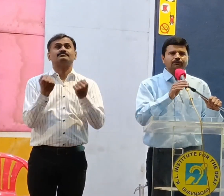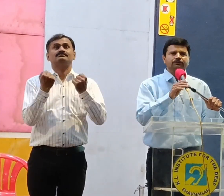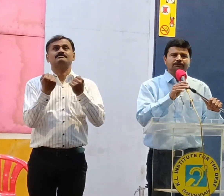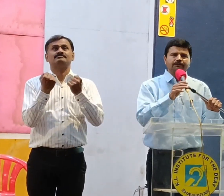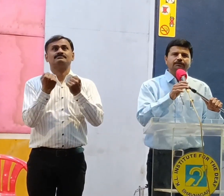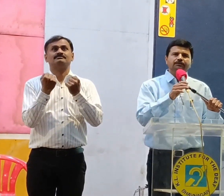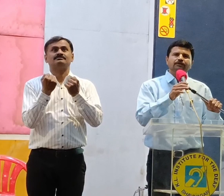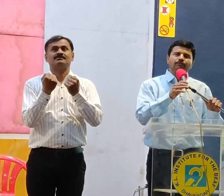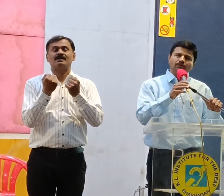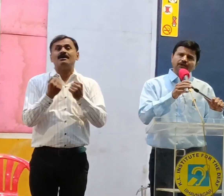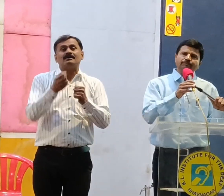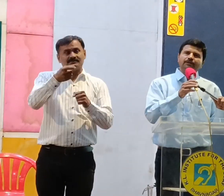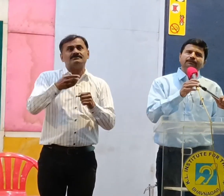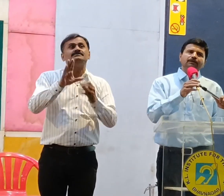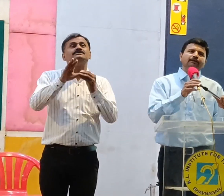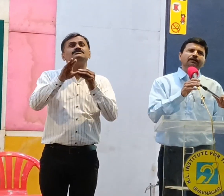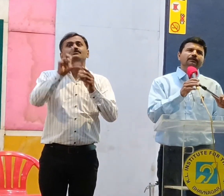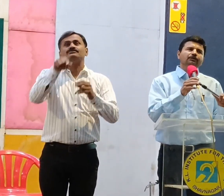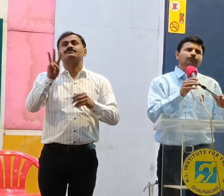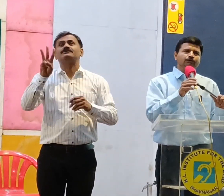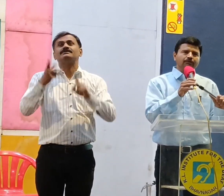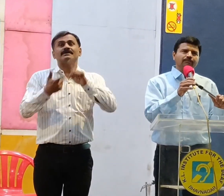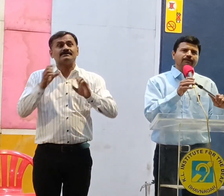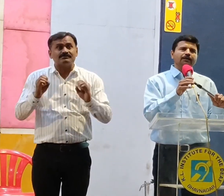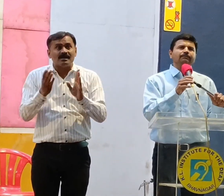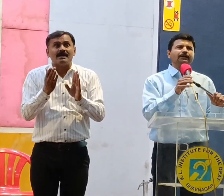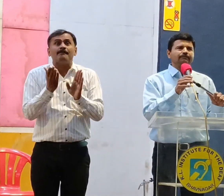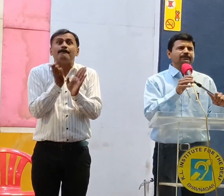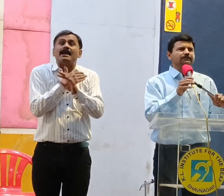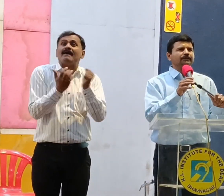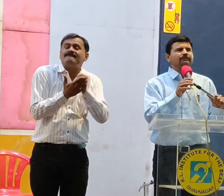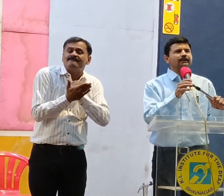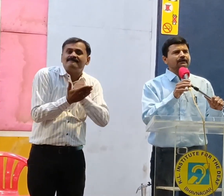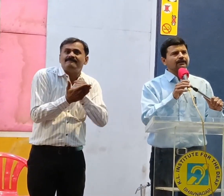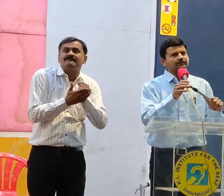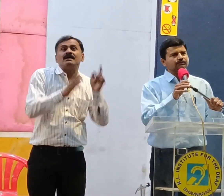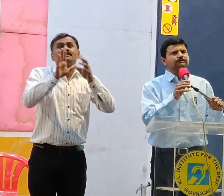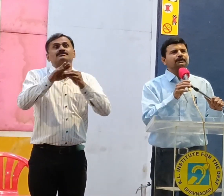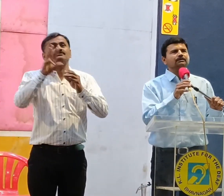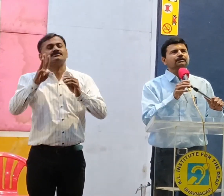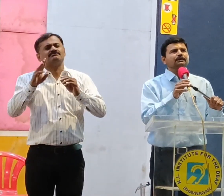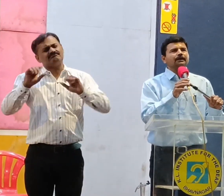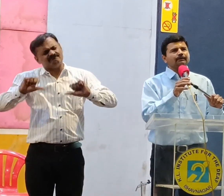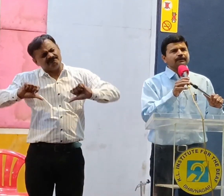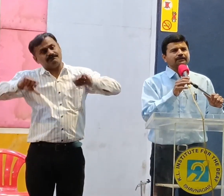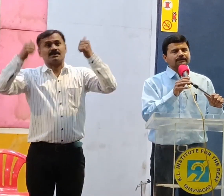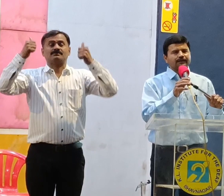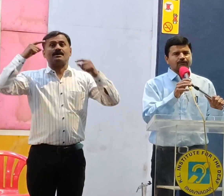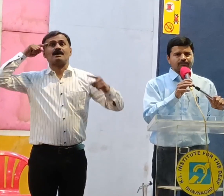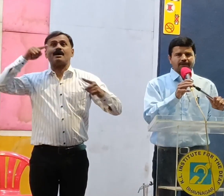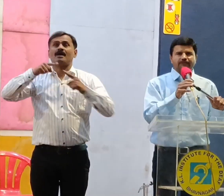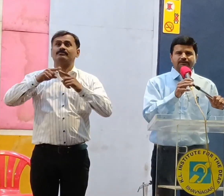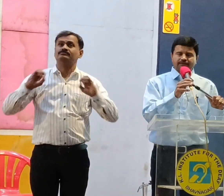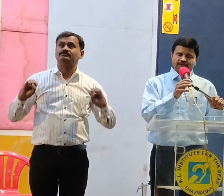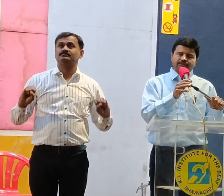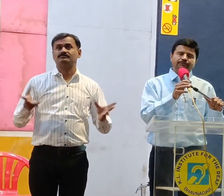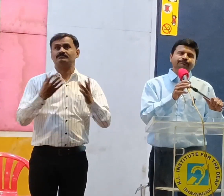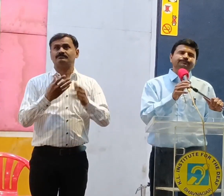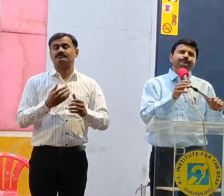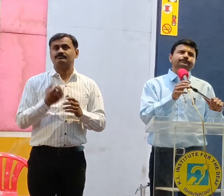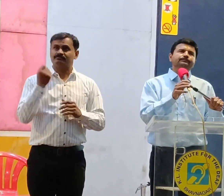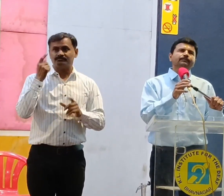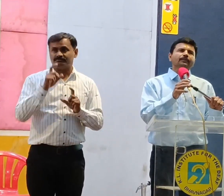14 માર્ચથી શરૂ થતી બોર્ડની પરીક્ષામાં ઉજ્જવળ પરિણામ લાવે એવા એક હેતુસર આપણે આ તૈયારો પ્રયાસ કરીએ